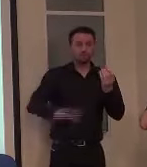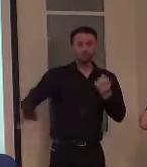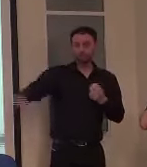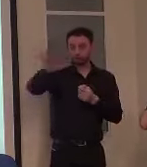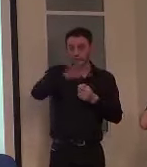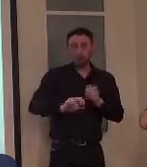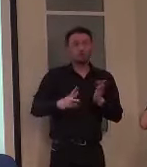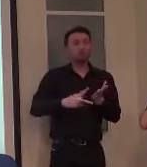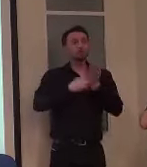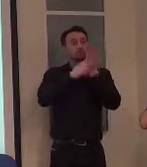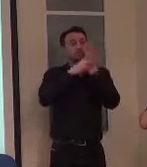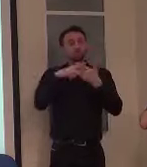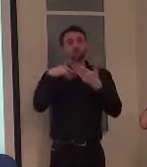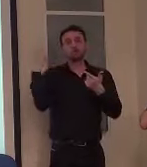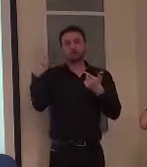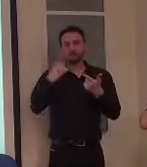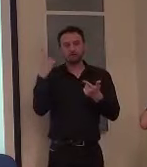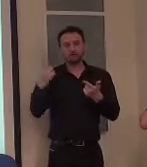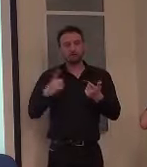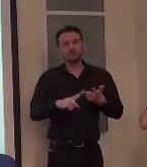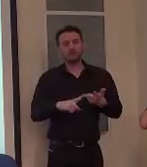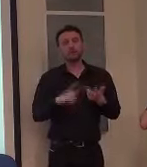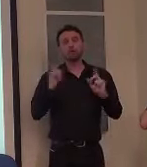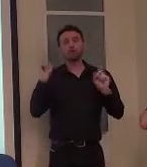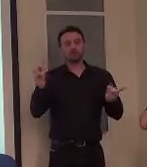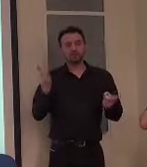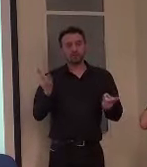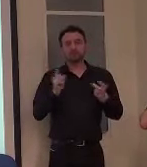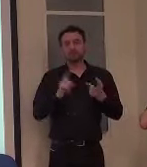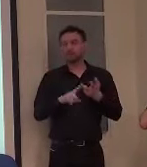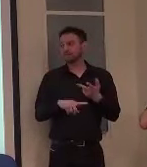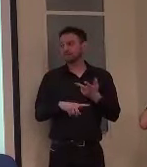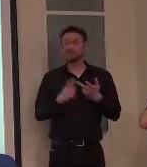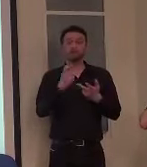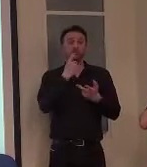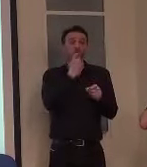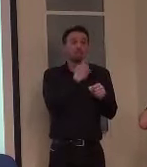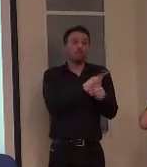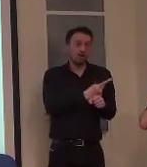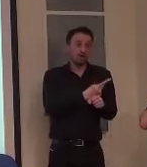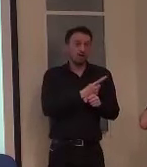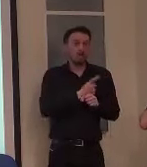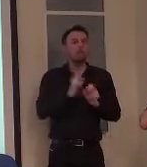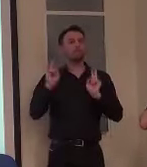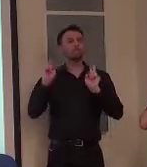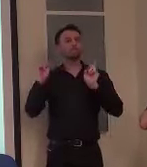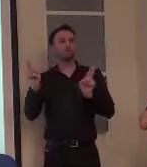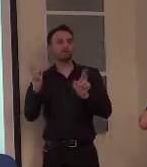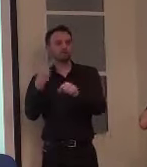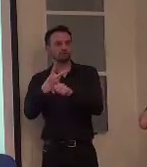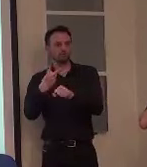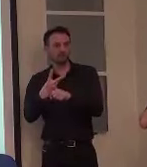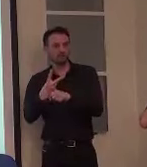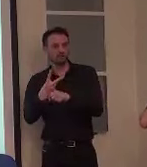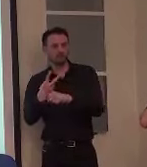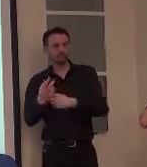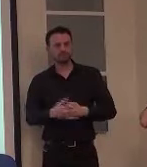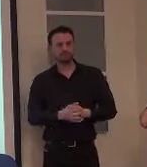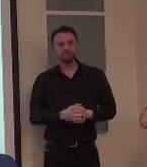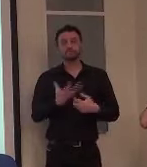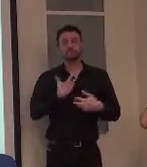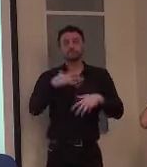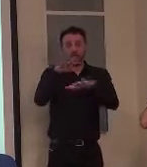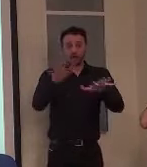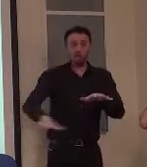los supervisores los directivos los docentes en el caso del nivel primario y re profesores a su nivel secundario el